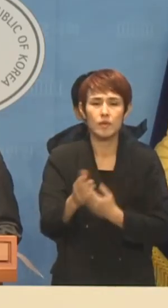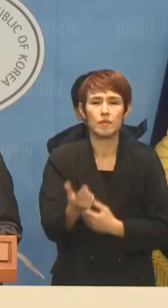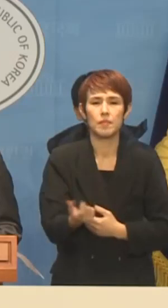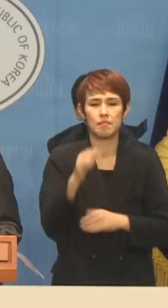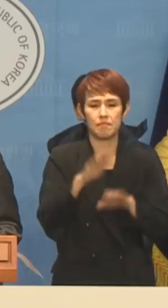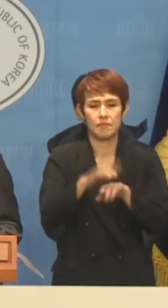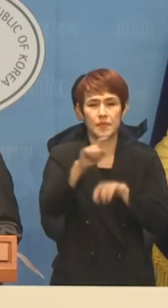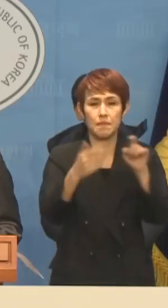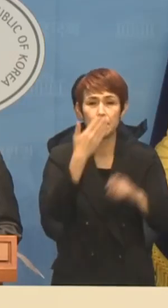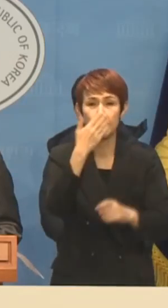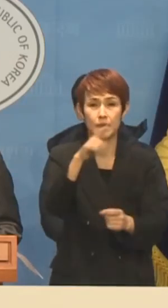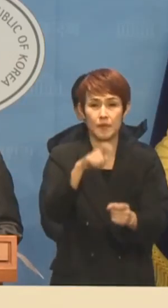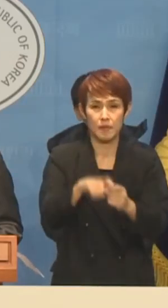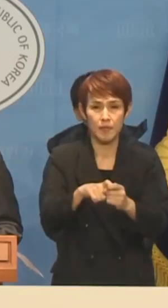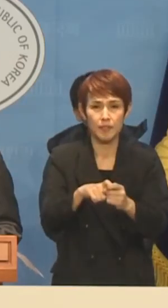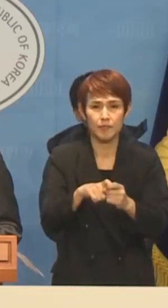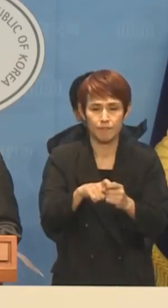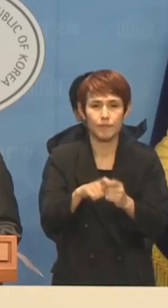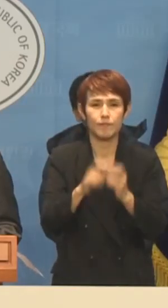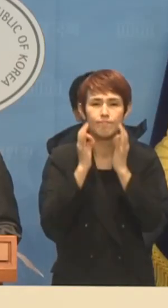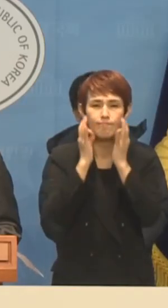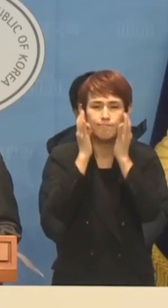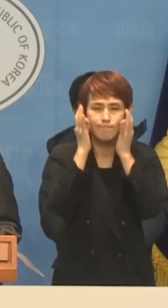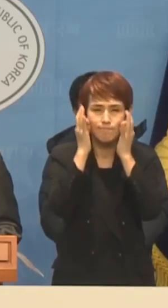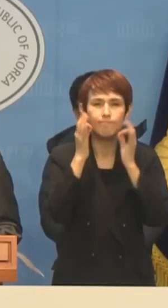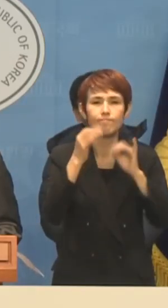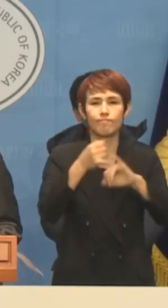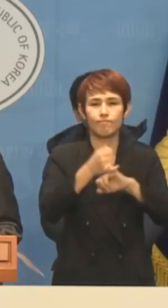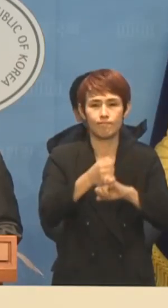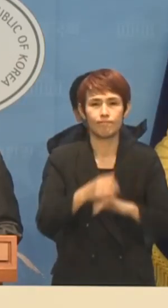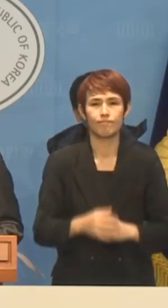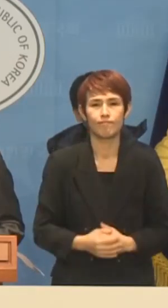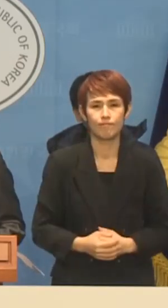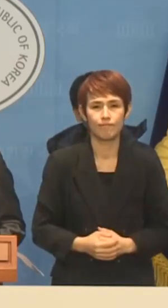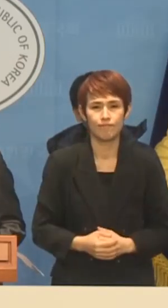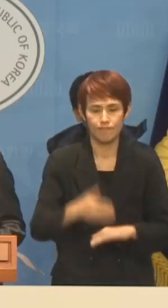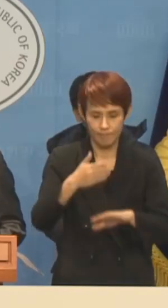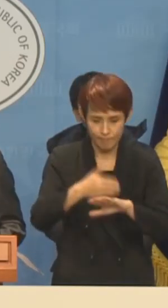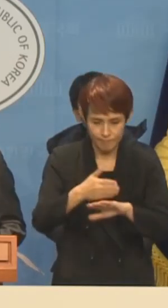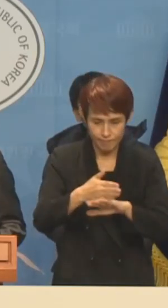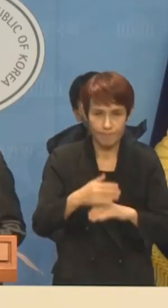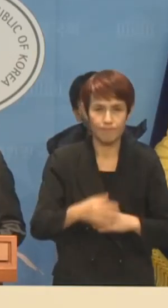수 있도록 끝까지 최선을 다하겠습니다. 감사합니다.